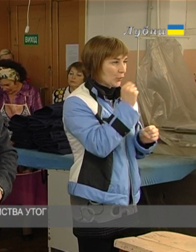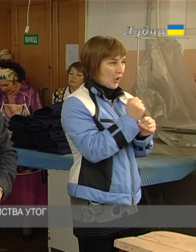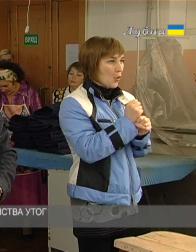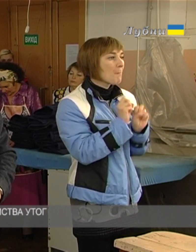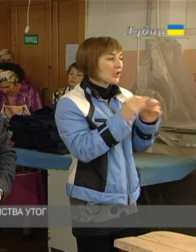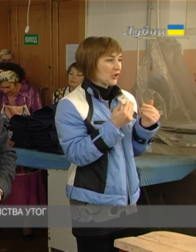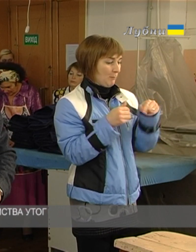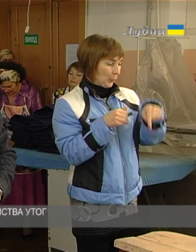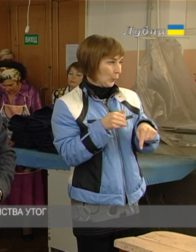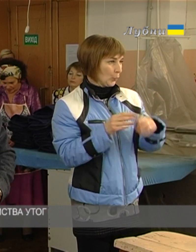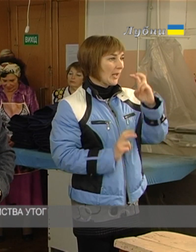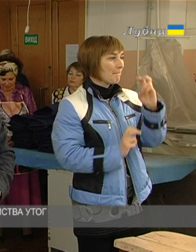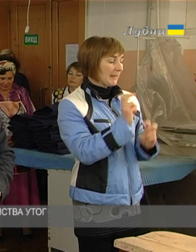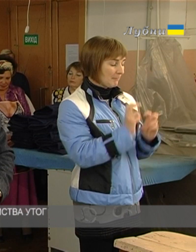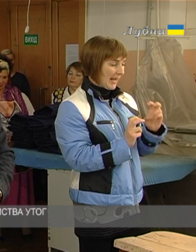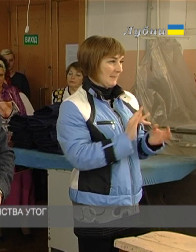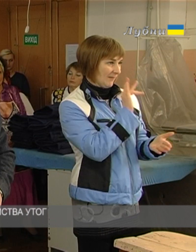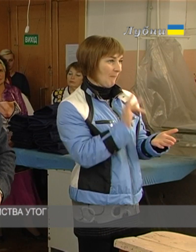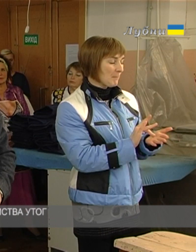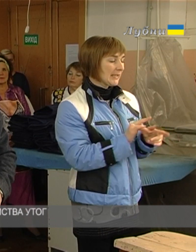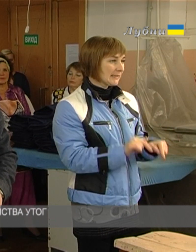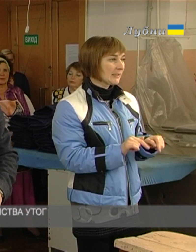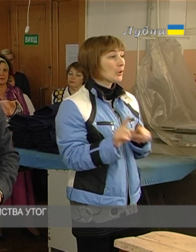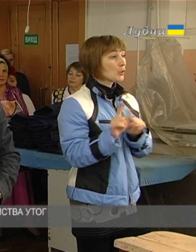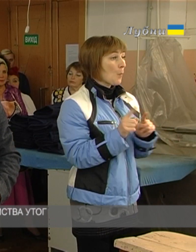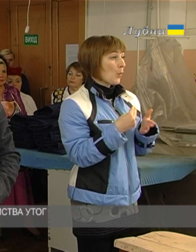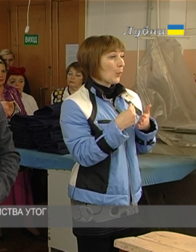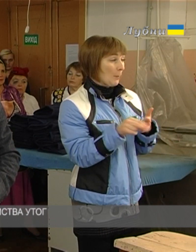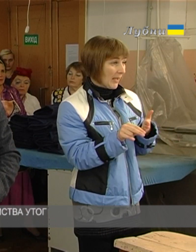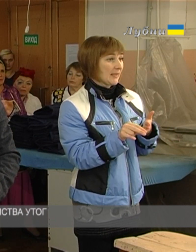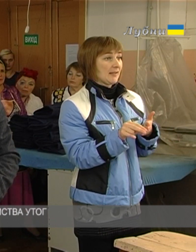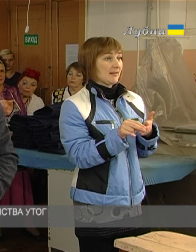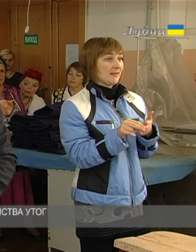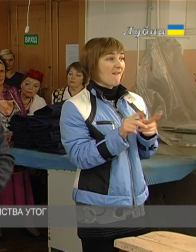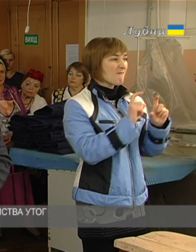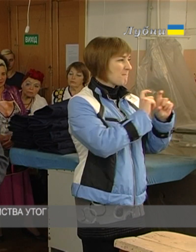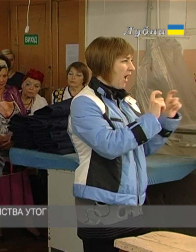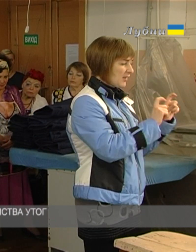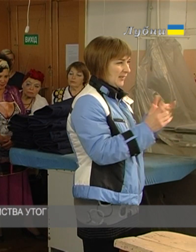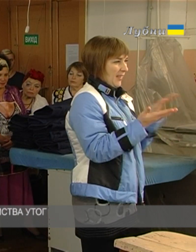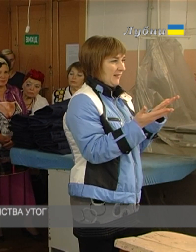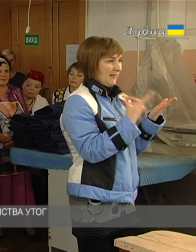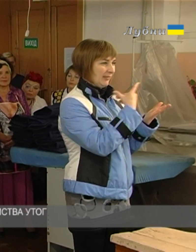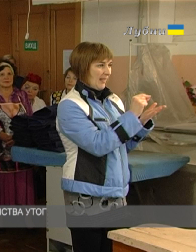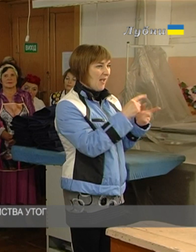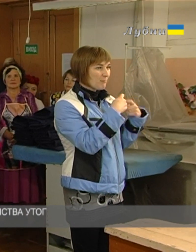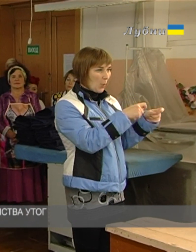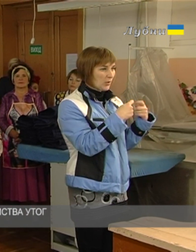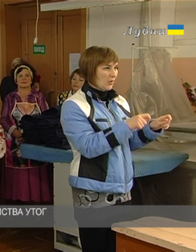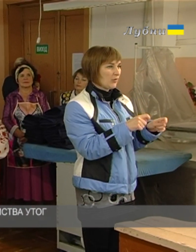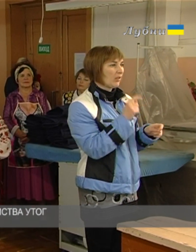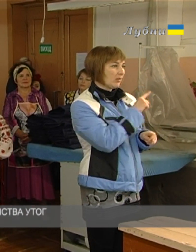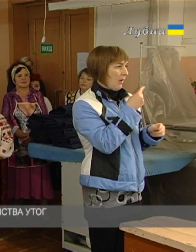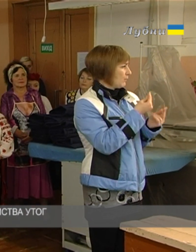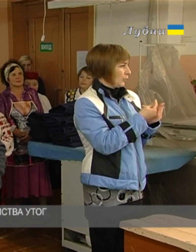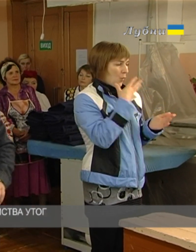крім вас, у місті. А щоб купити у магазинах, які продають такий вид продукції, там